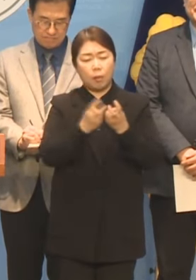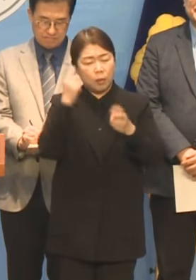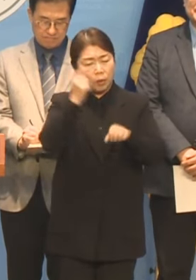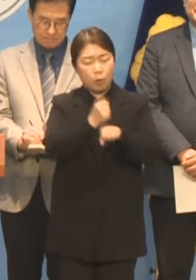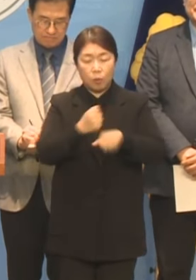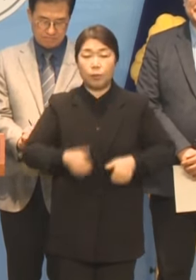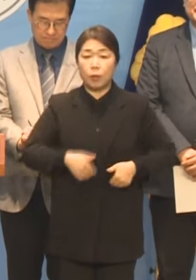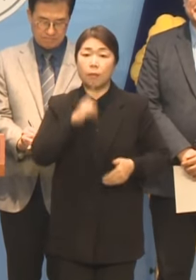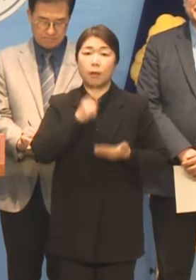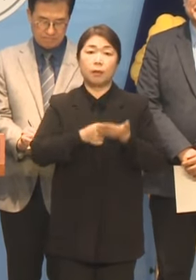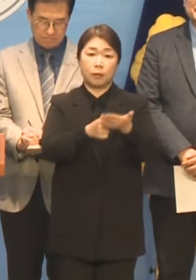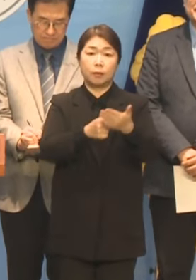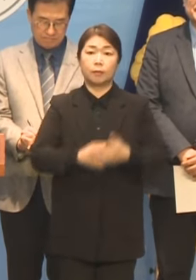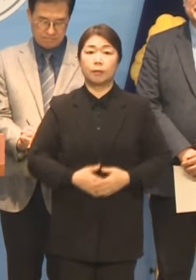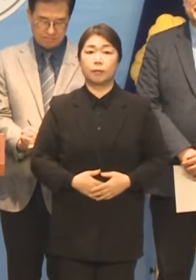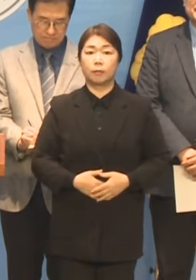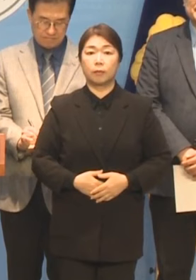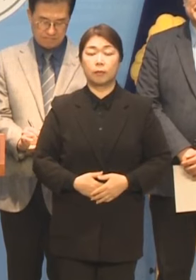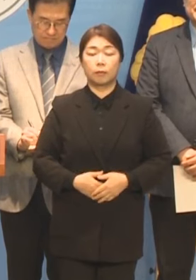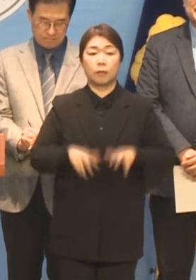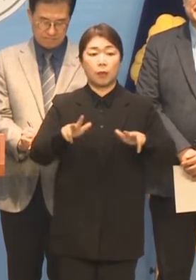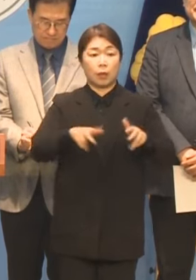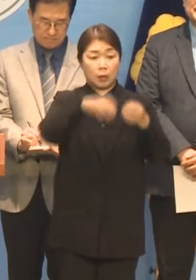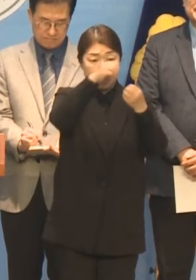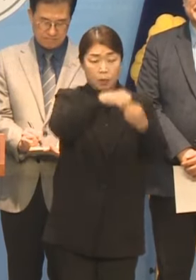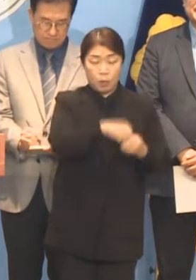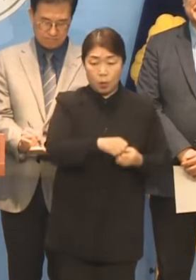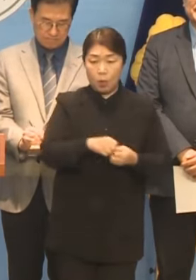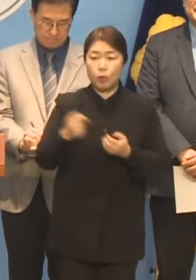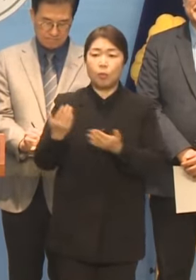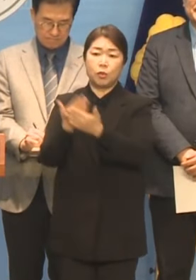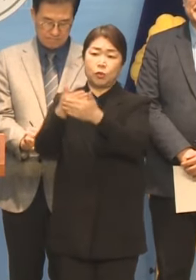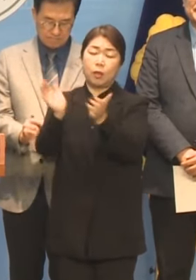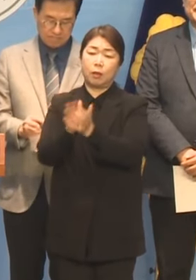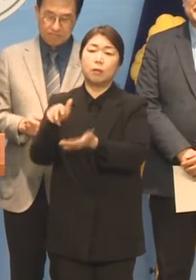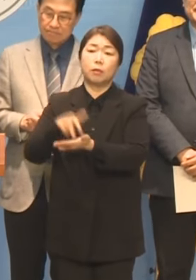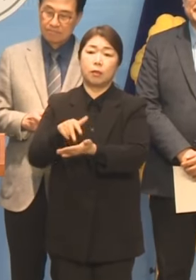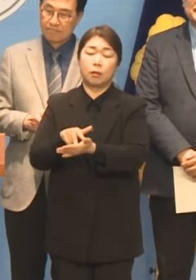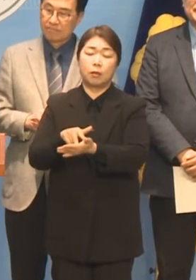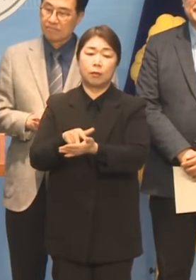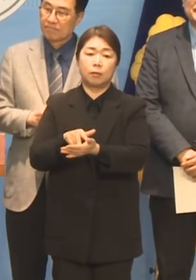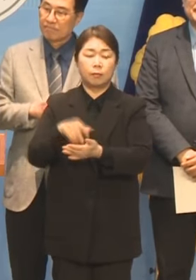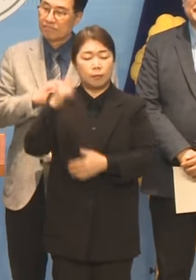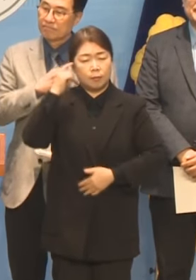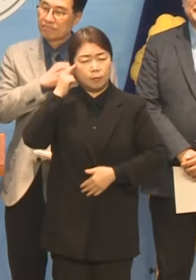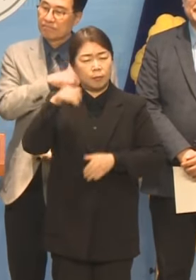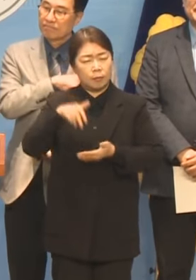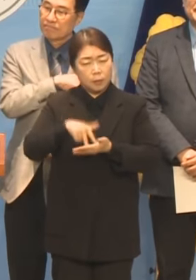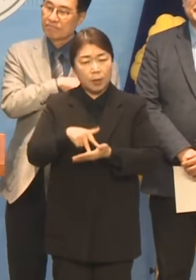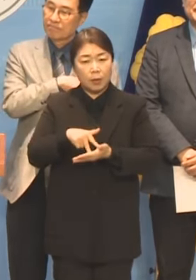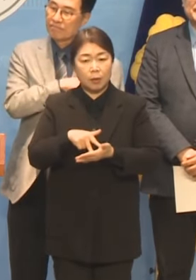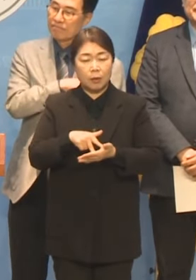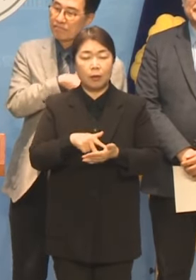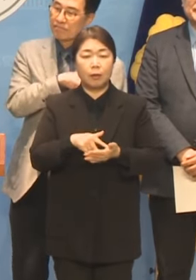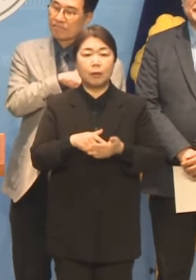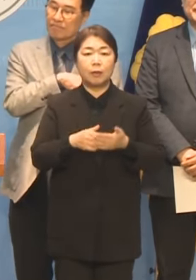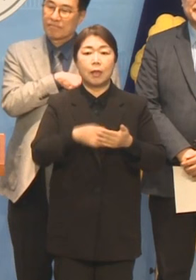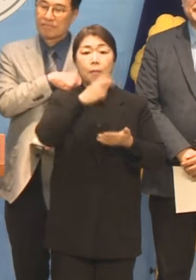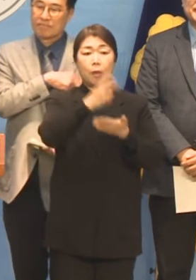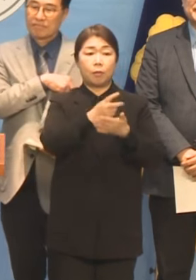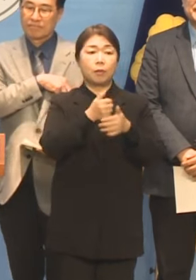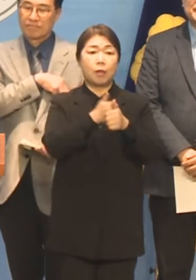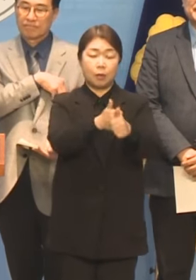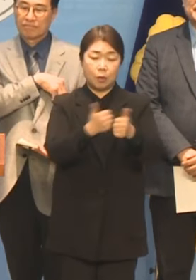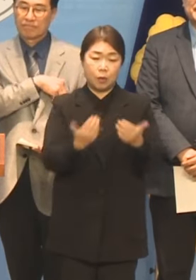십니다 여 진보라고 이장 있는 민주당을 떠나 합리적 진보 세력으로서 개혁적 보수와